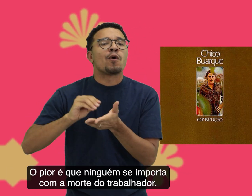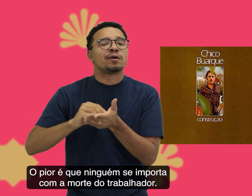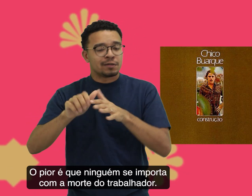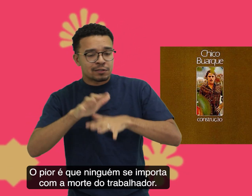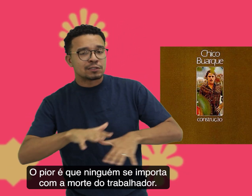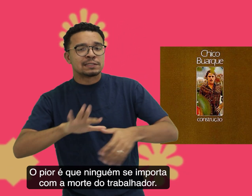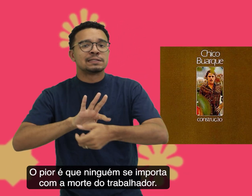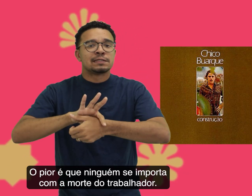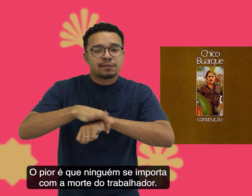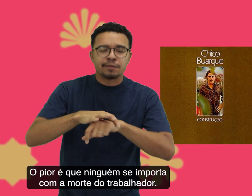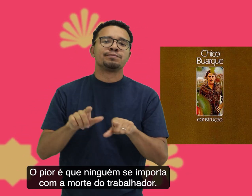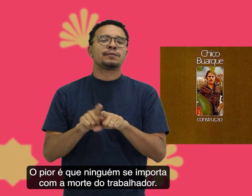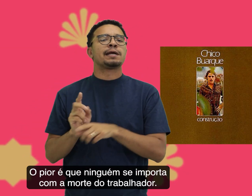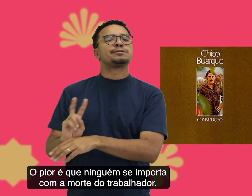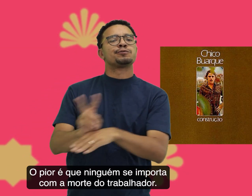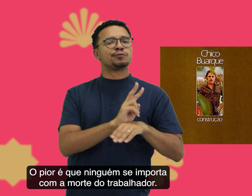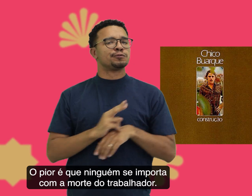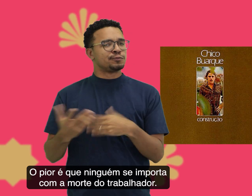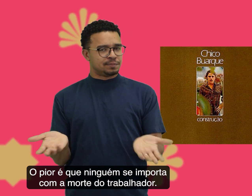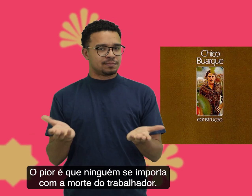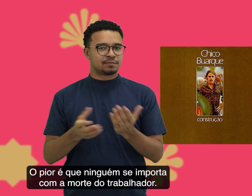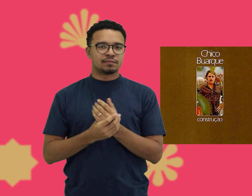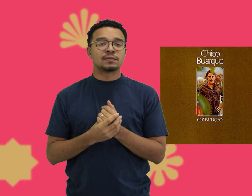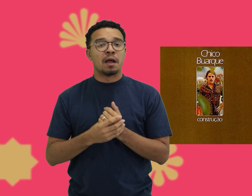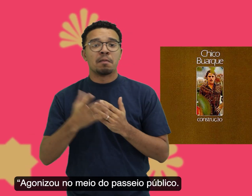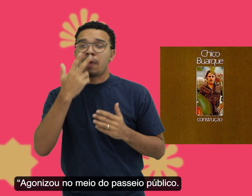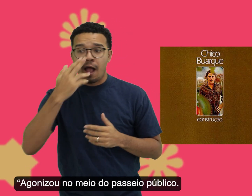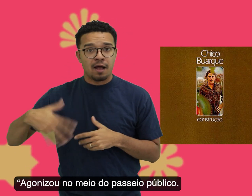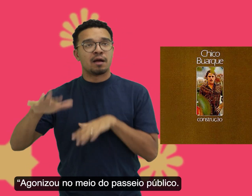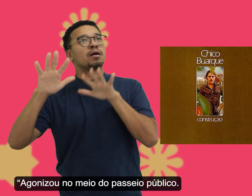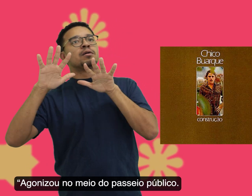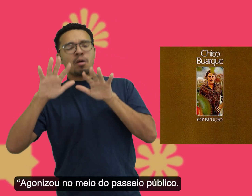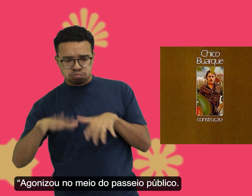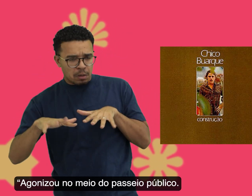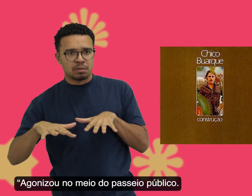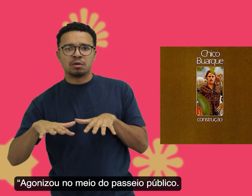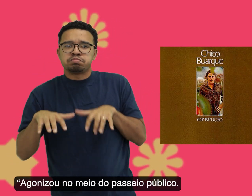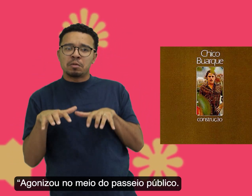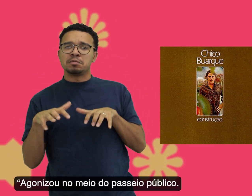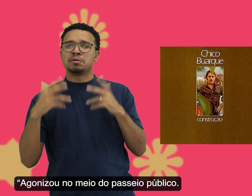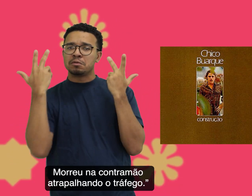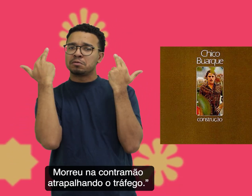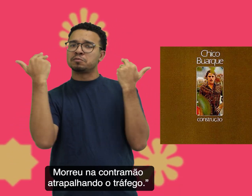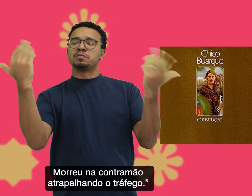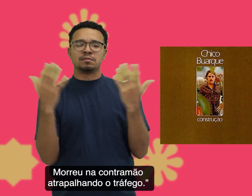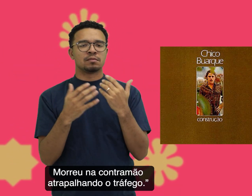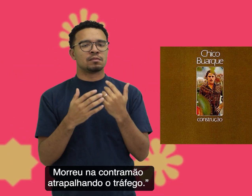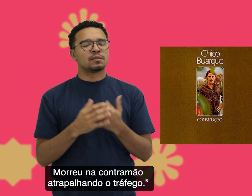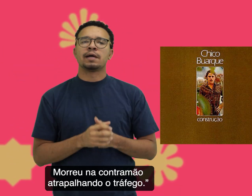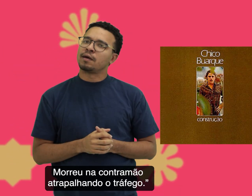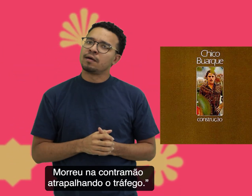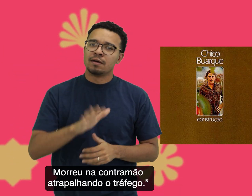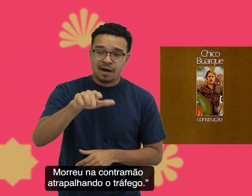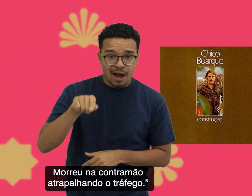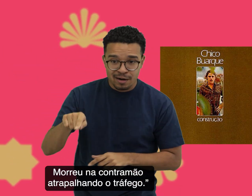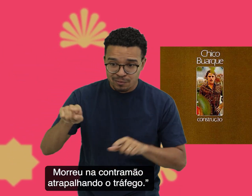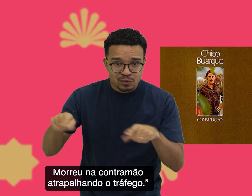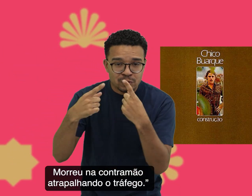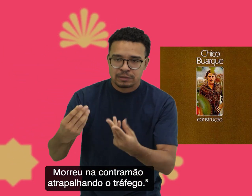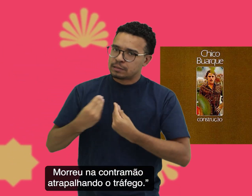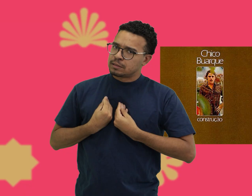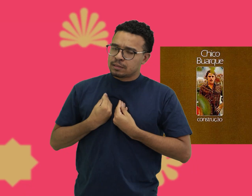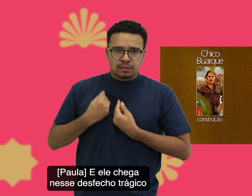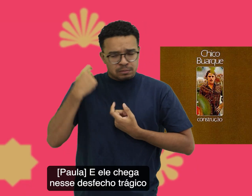obras. O pior é que ninguém se importa com a morte do trabalhador. Agonizou no meio do passeio público, morreu na